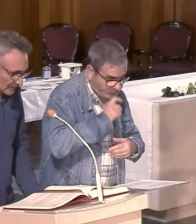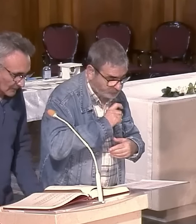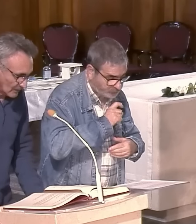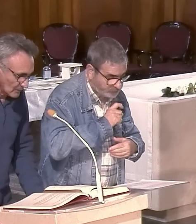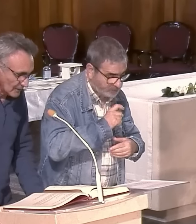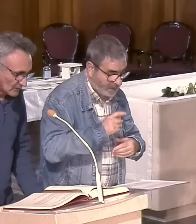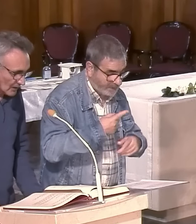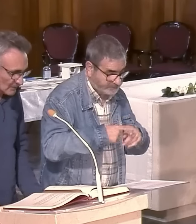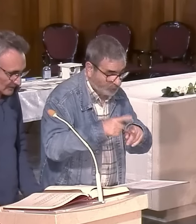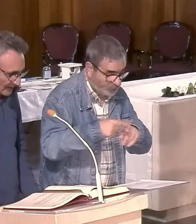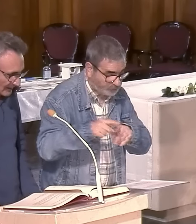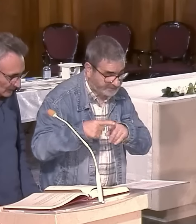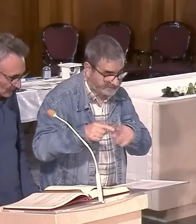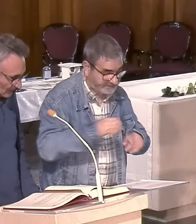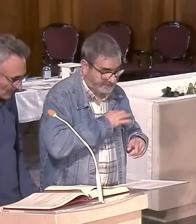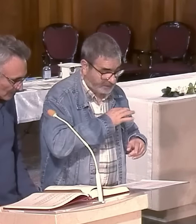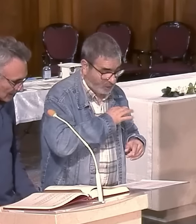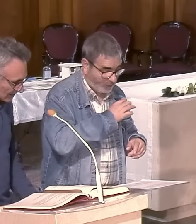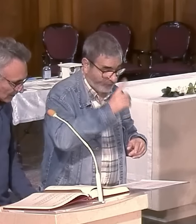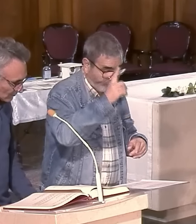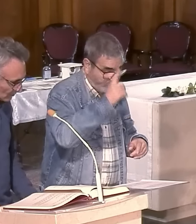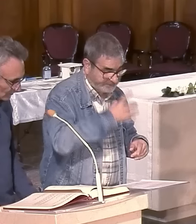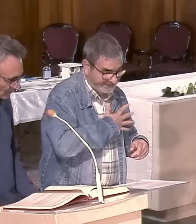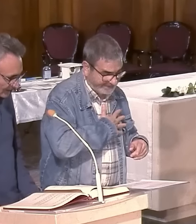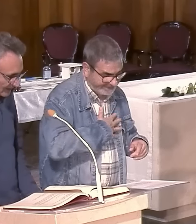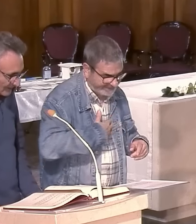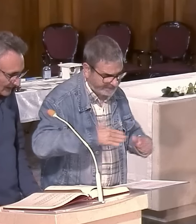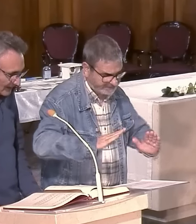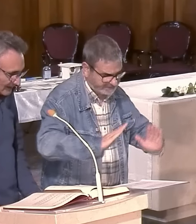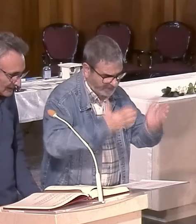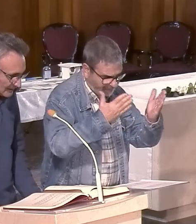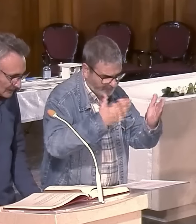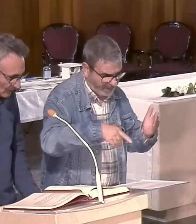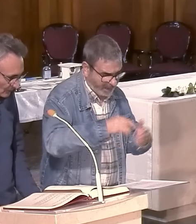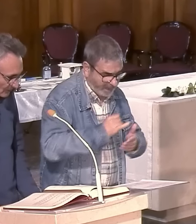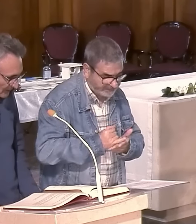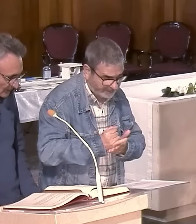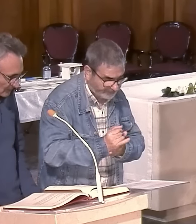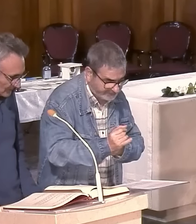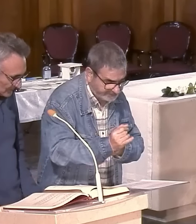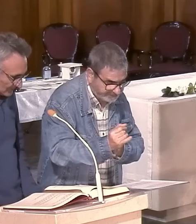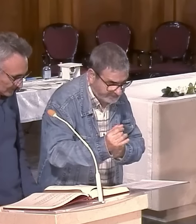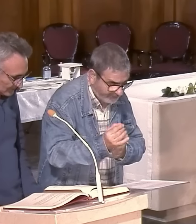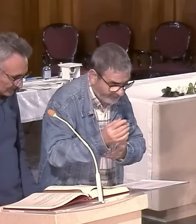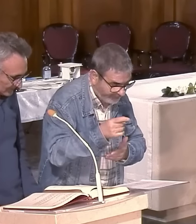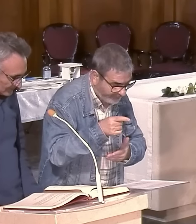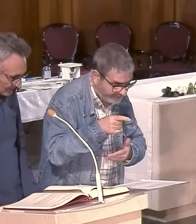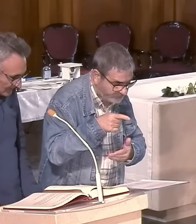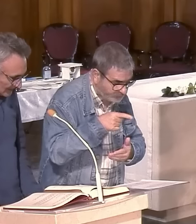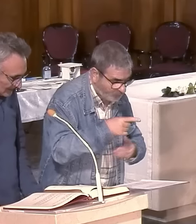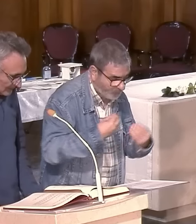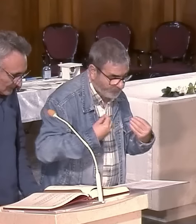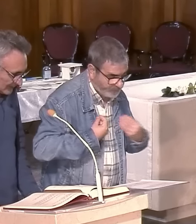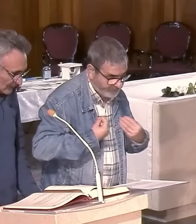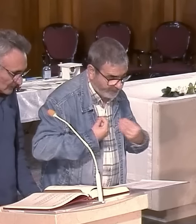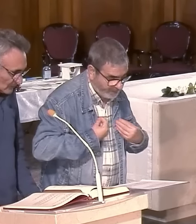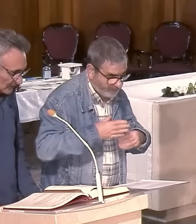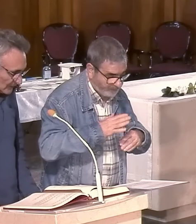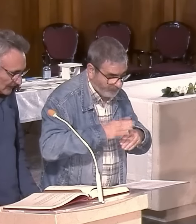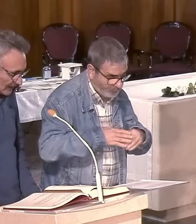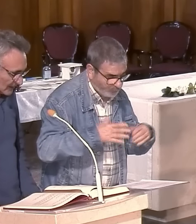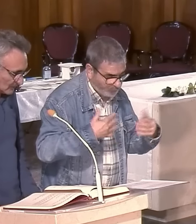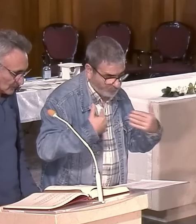Por los trabajos de su alma verá la luz. El justo se saciará de conocimiento. Mi